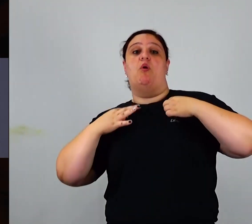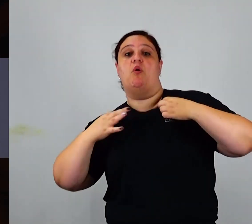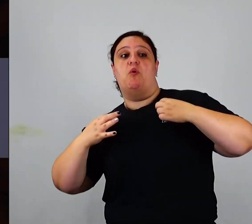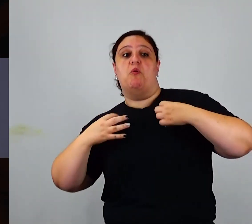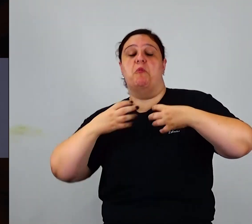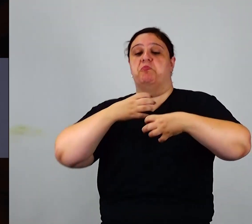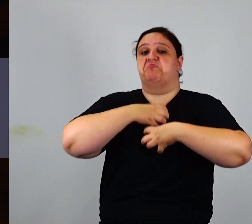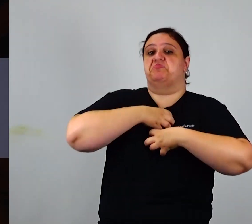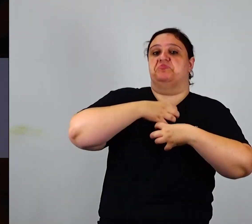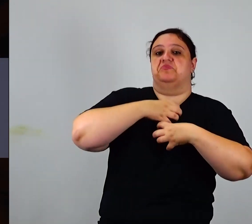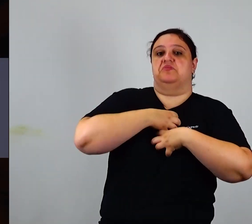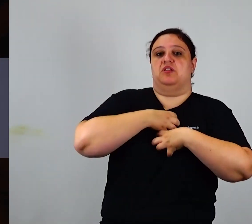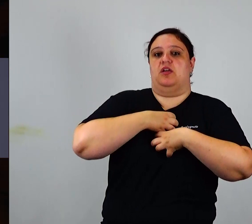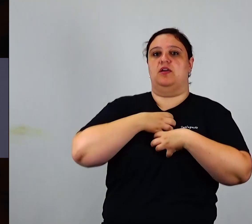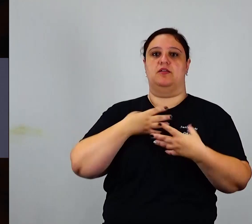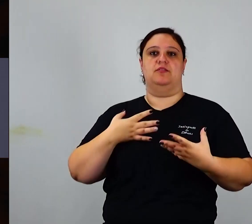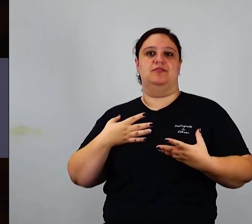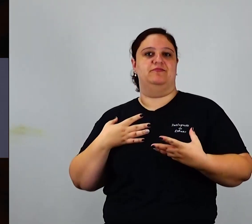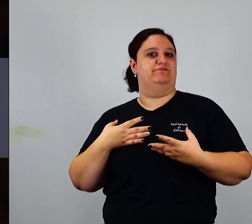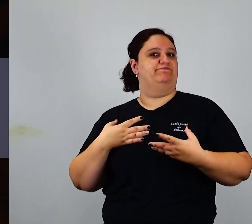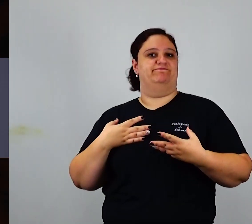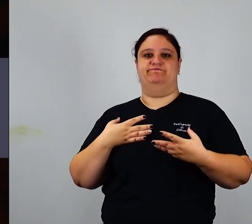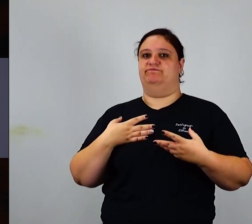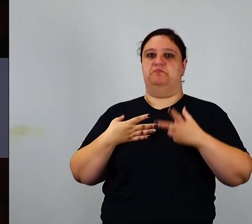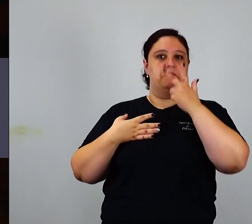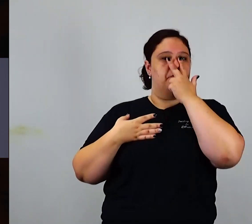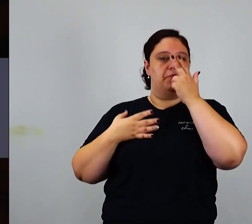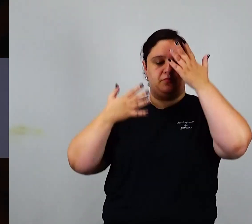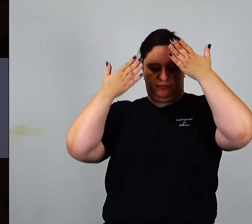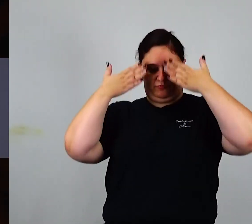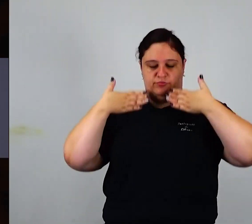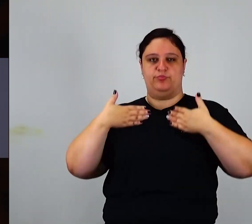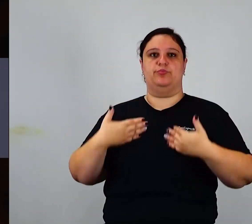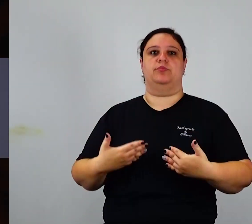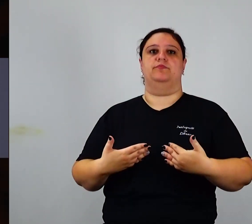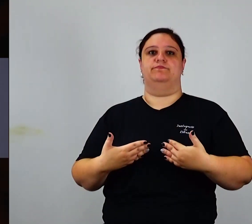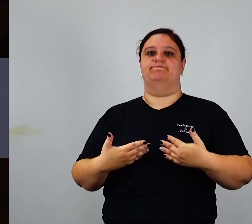aparentam ser. A aparência é a identidade. Esse é um engano.